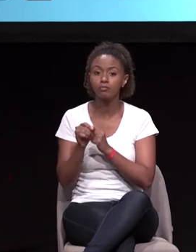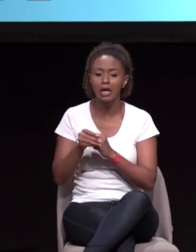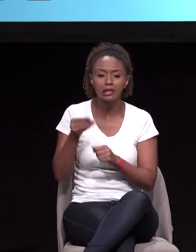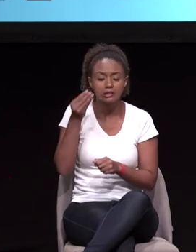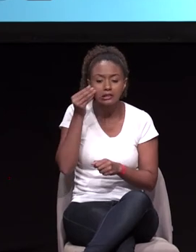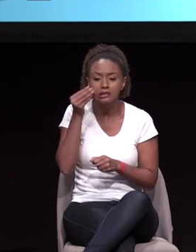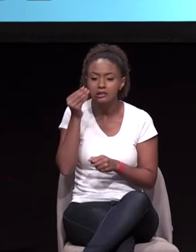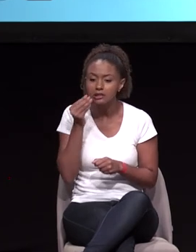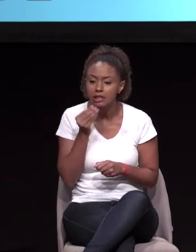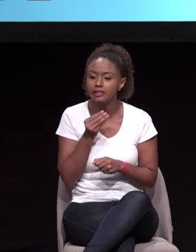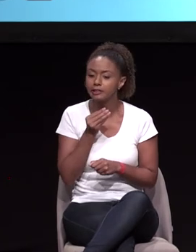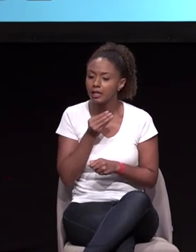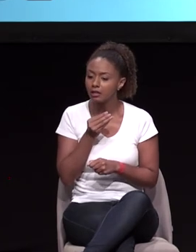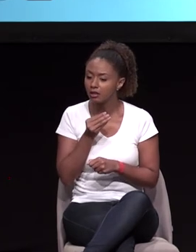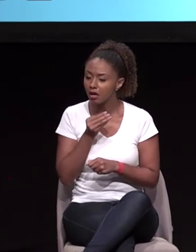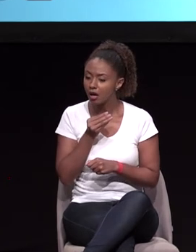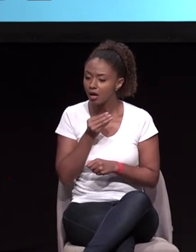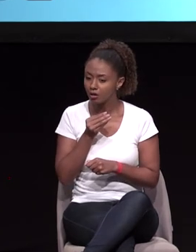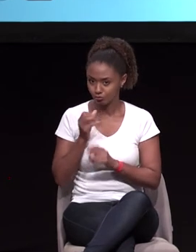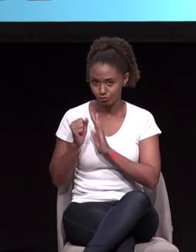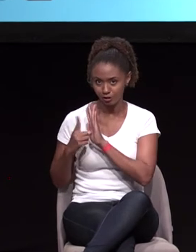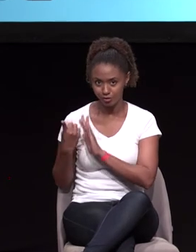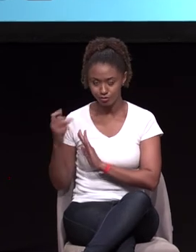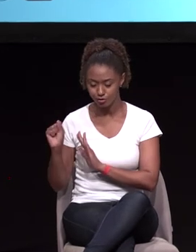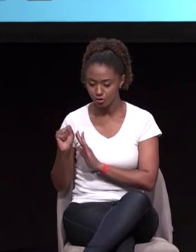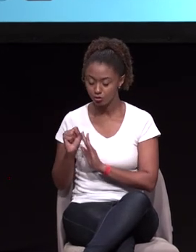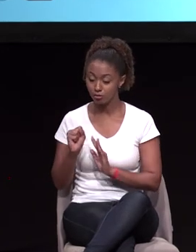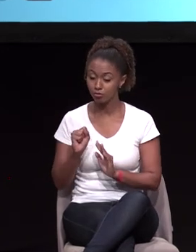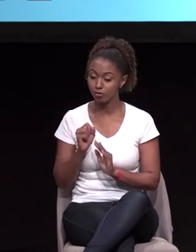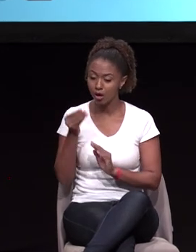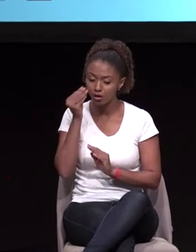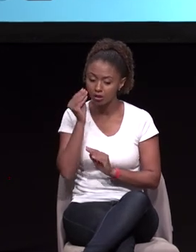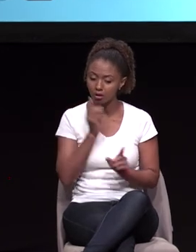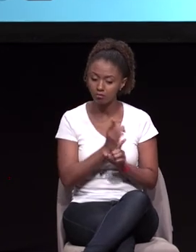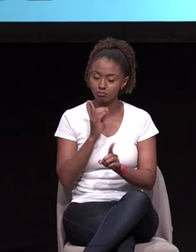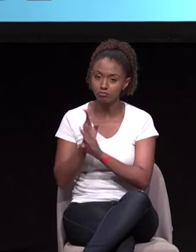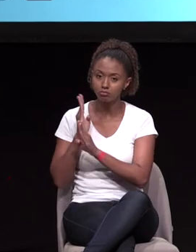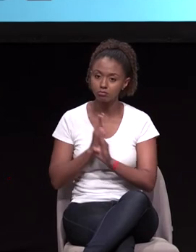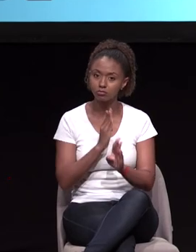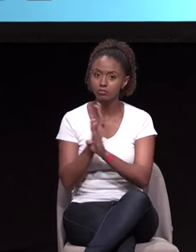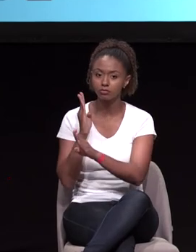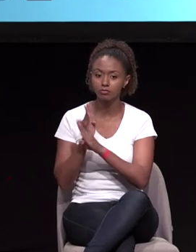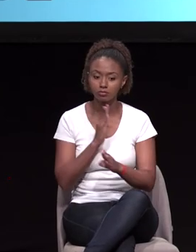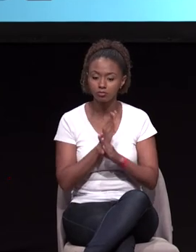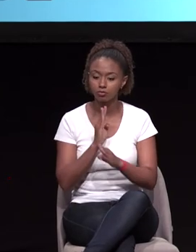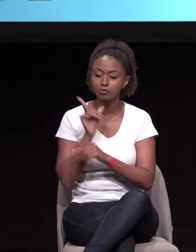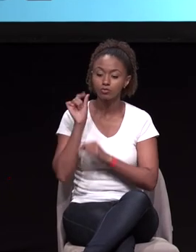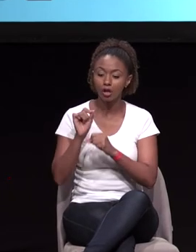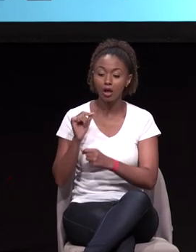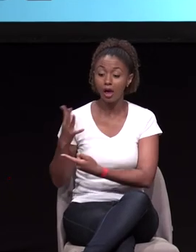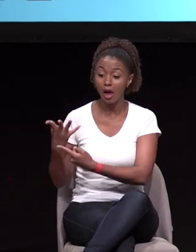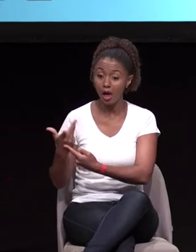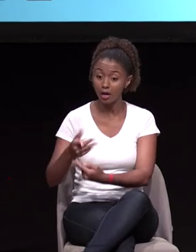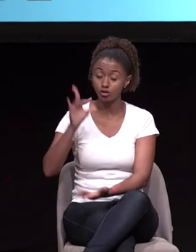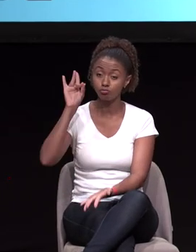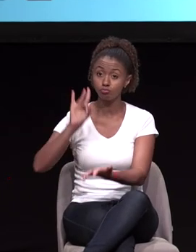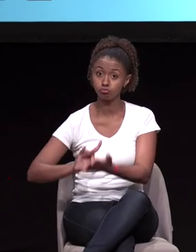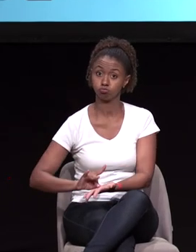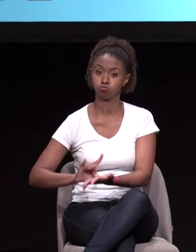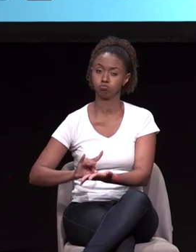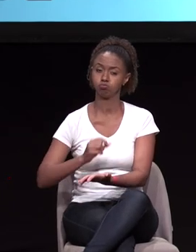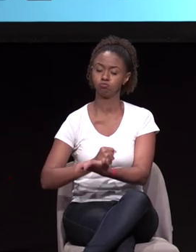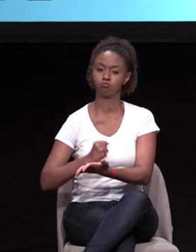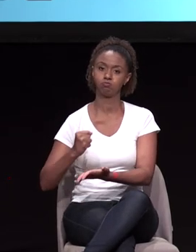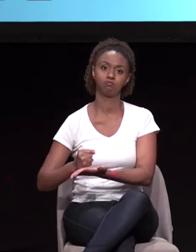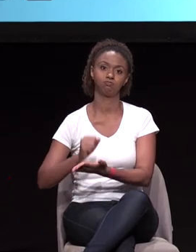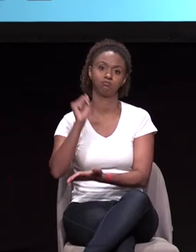18 nessa nova visão sobre o que vem a ser essa definição de uma arte afro-brasileira então é um problema